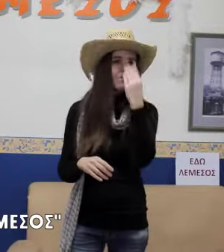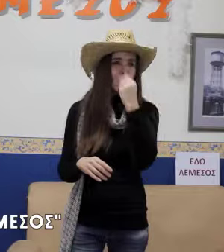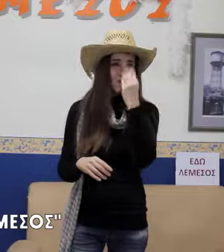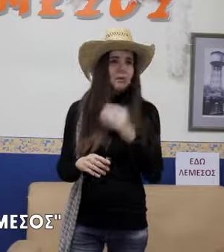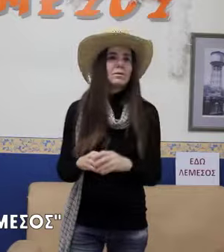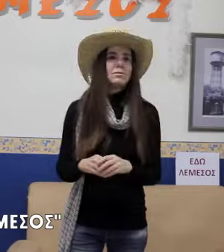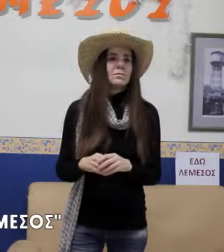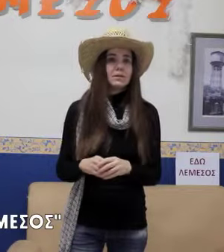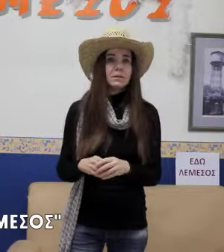11:30 το πρωί.